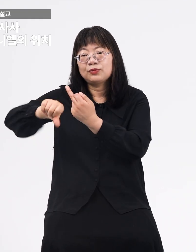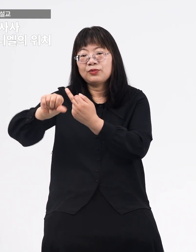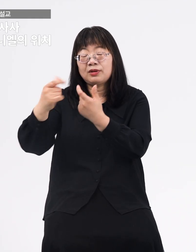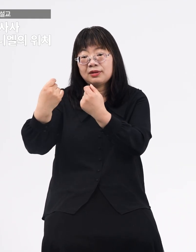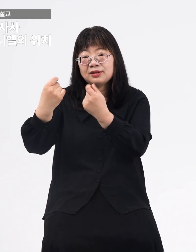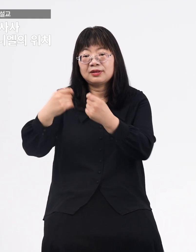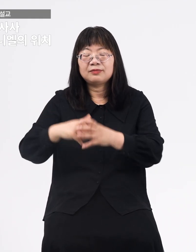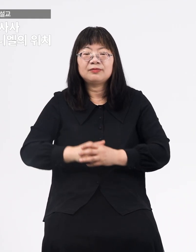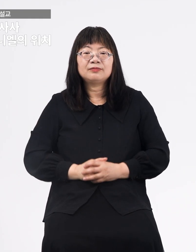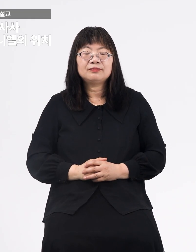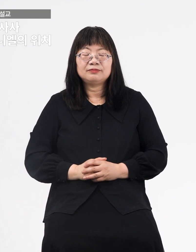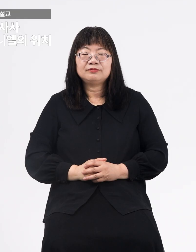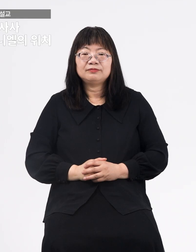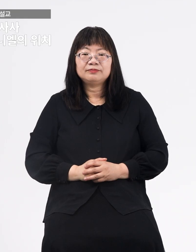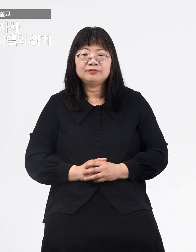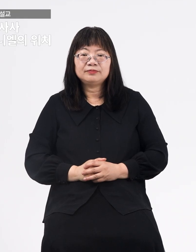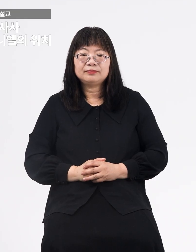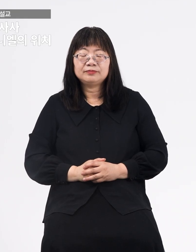그러면